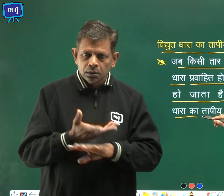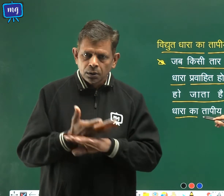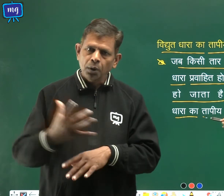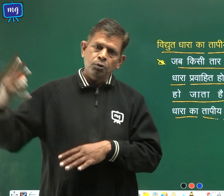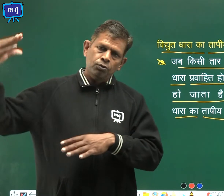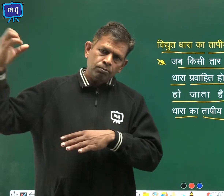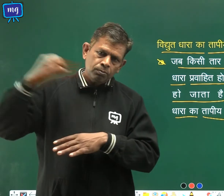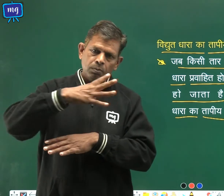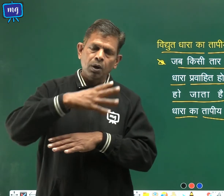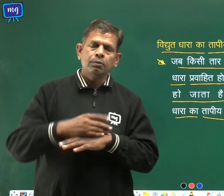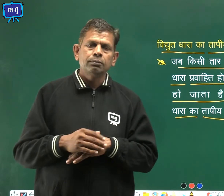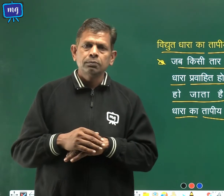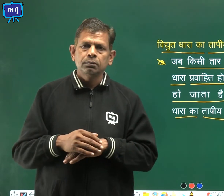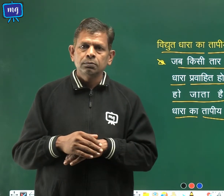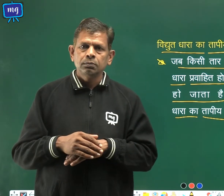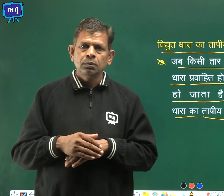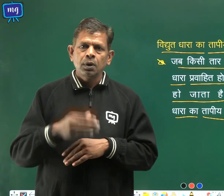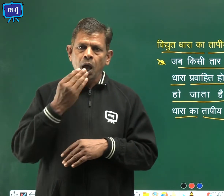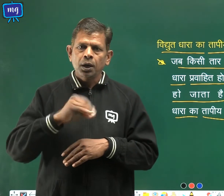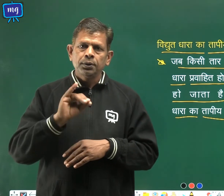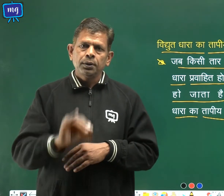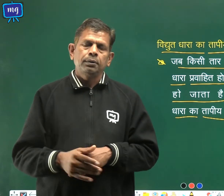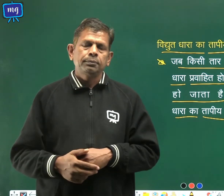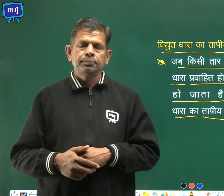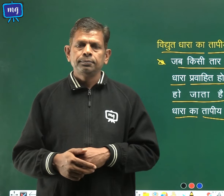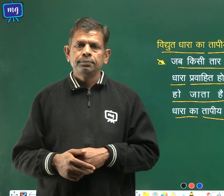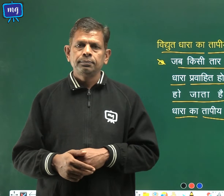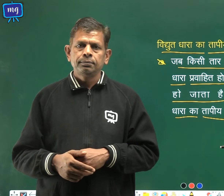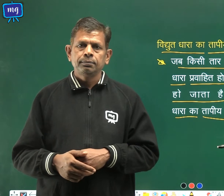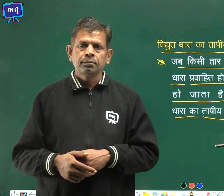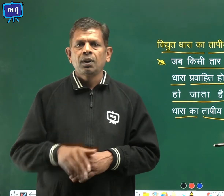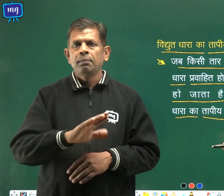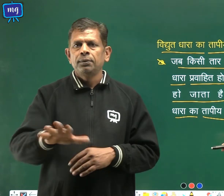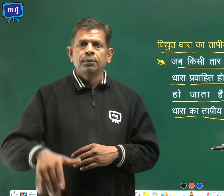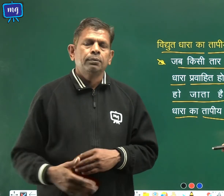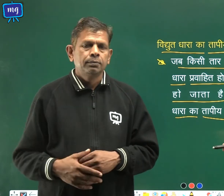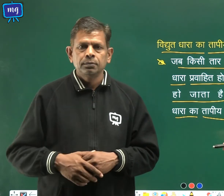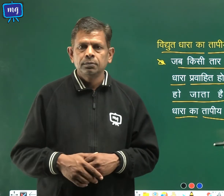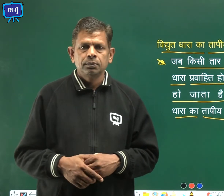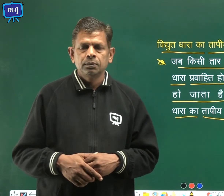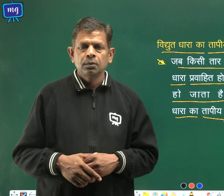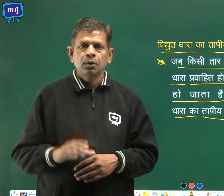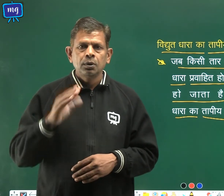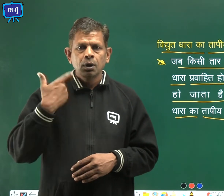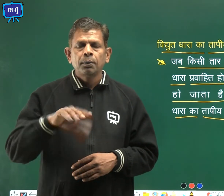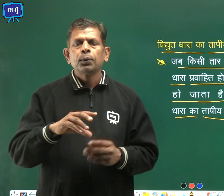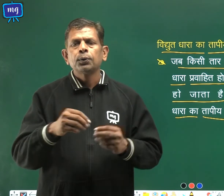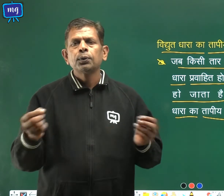तापीय प्रभाव कहते हैं। बच्चों, जब किसी तार